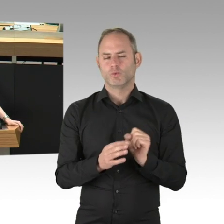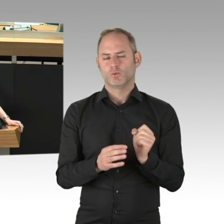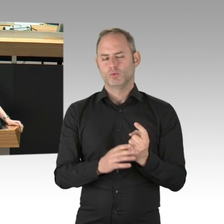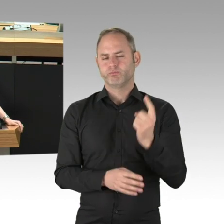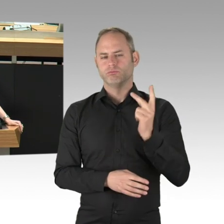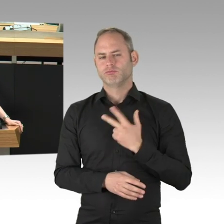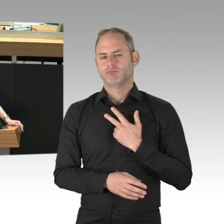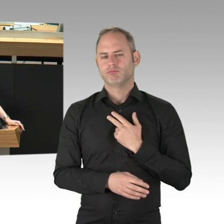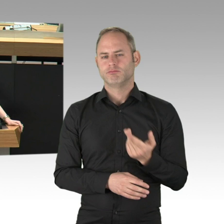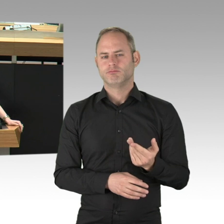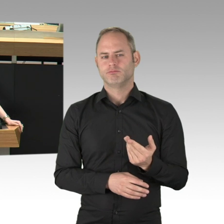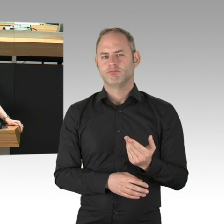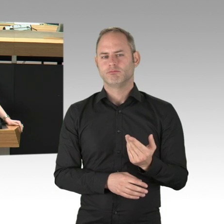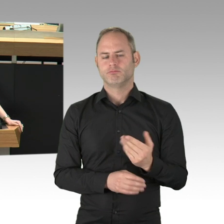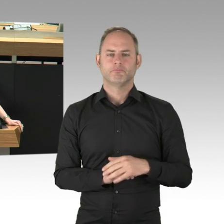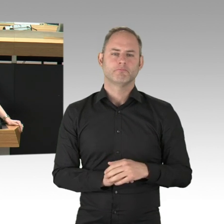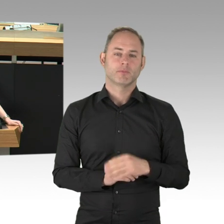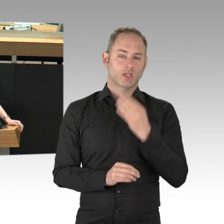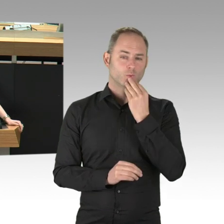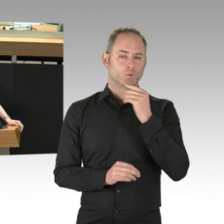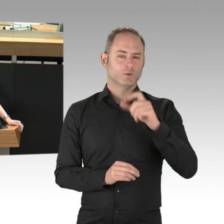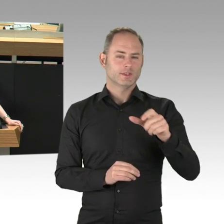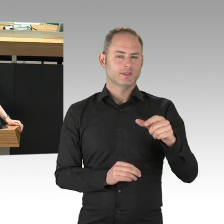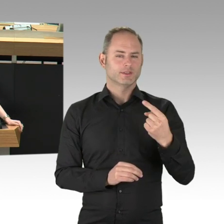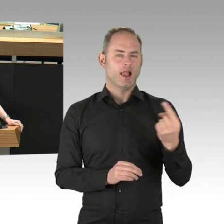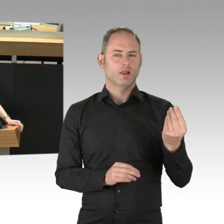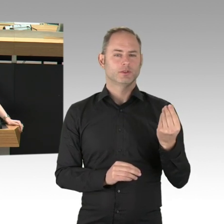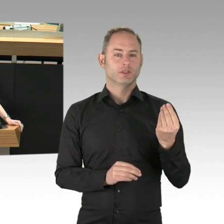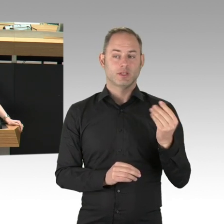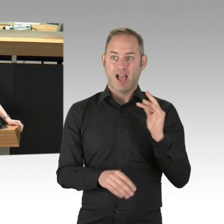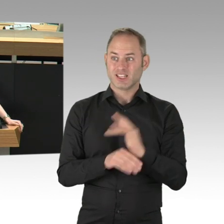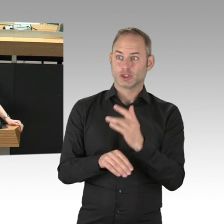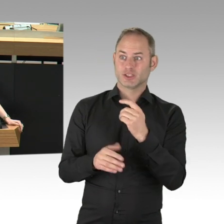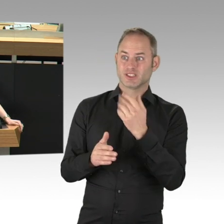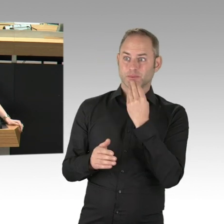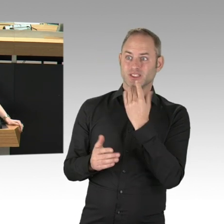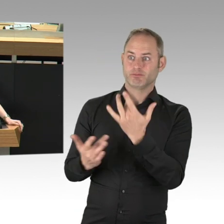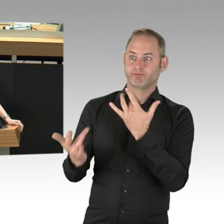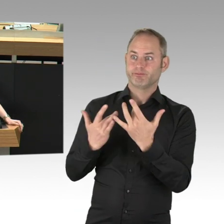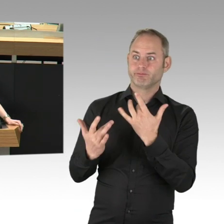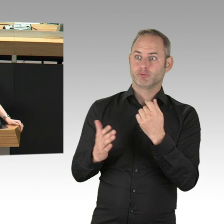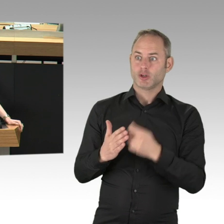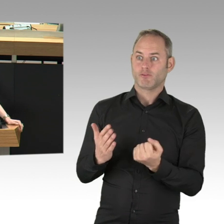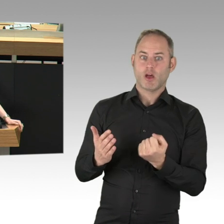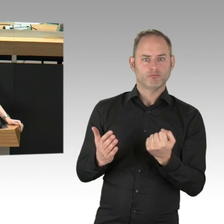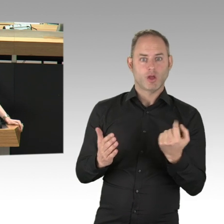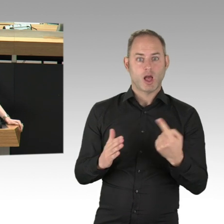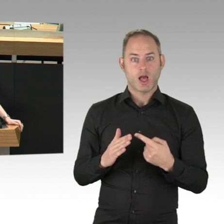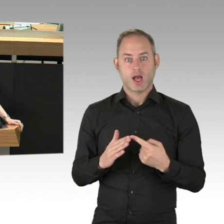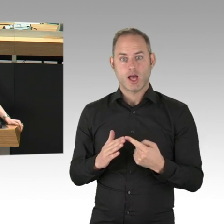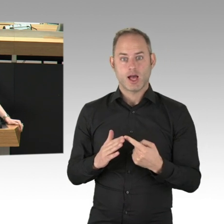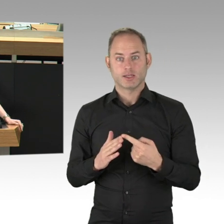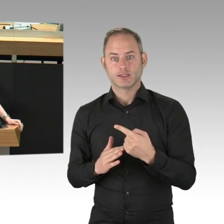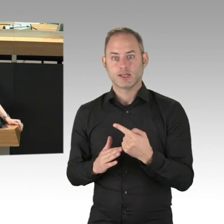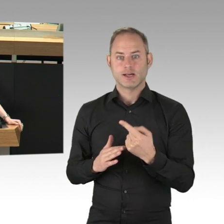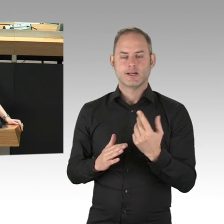auf 27 im Jahr 2018 an. Das, meine Damen und Herren, sind Alarmzeichen, die wir nicht ignorieren dürfen. Die Berliner Polizei